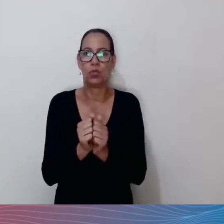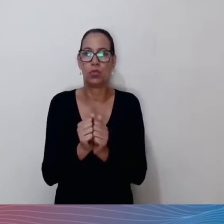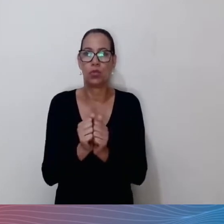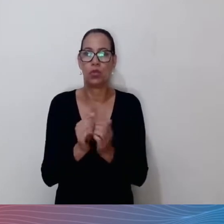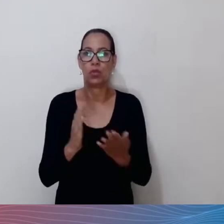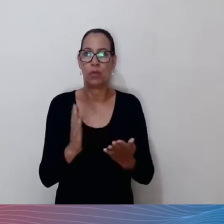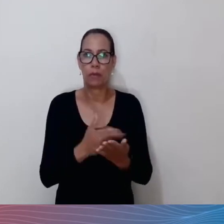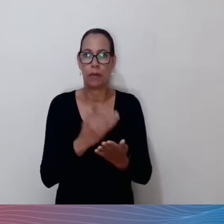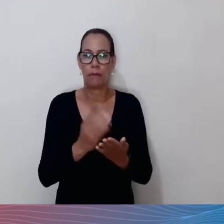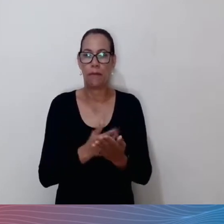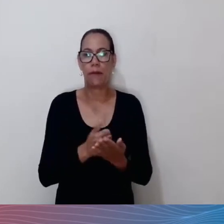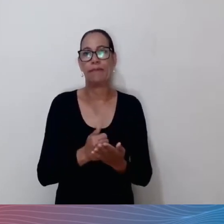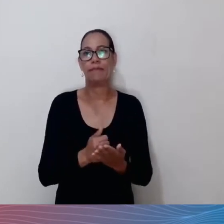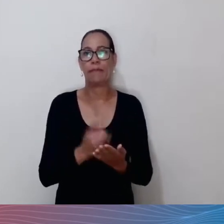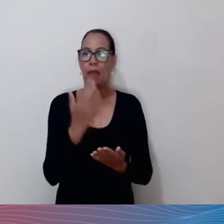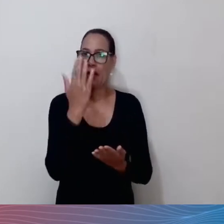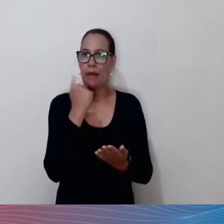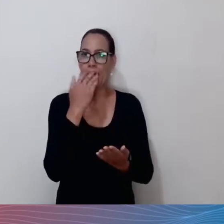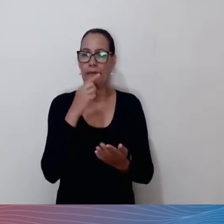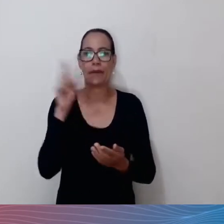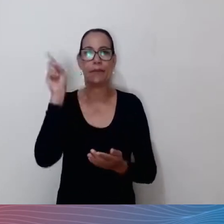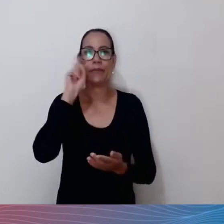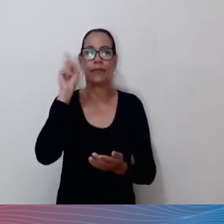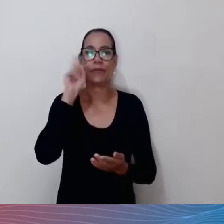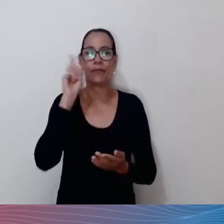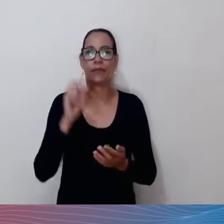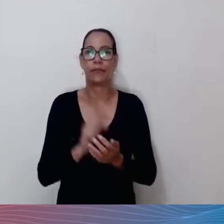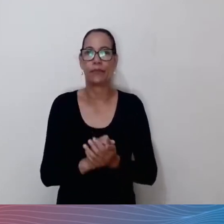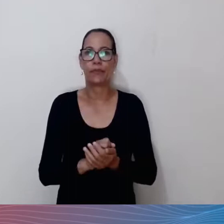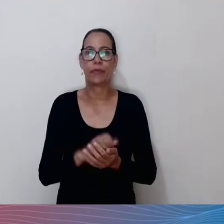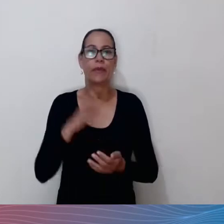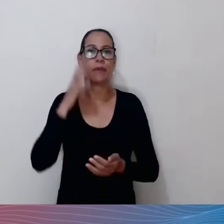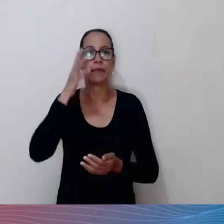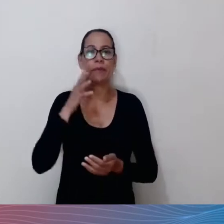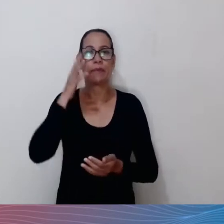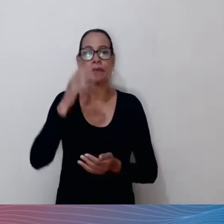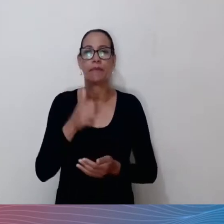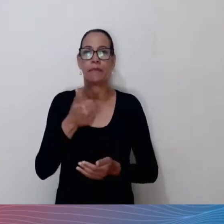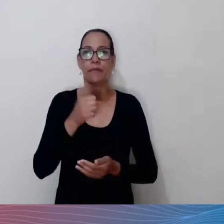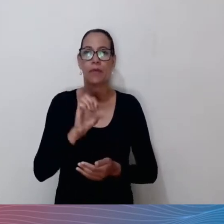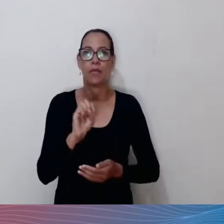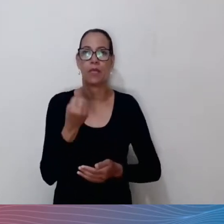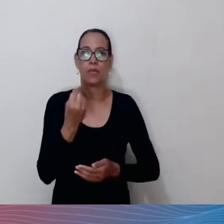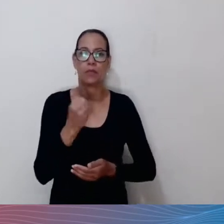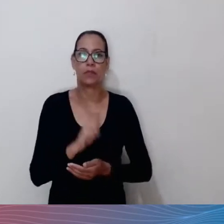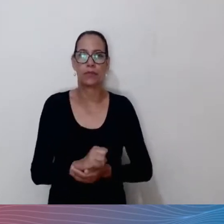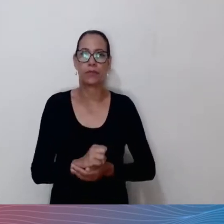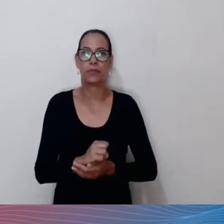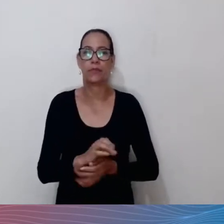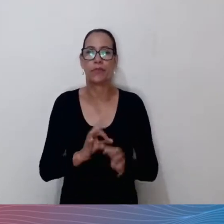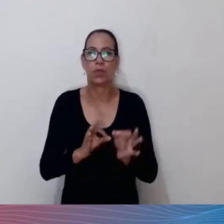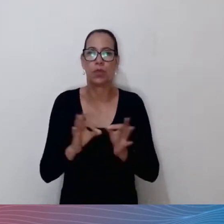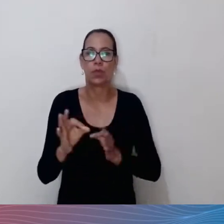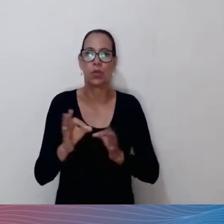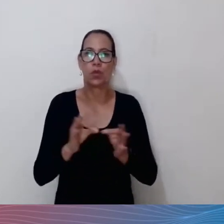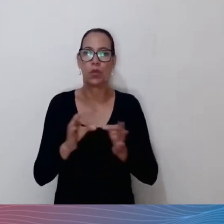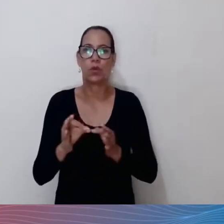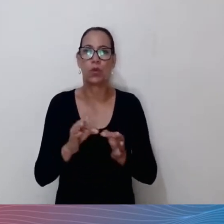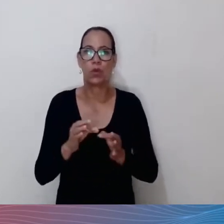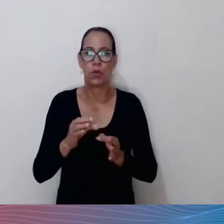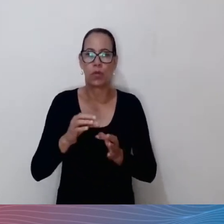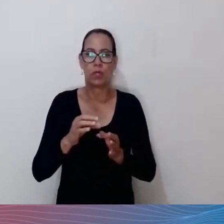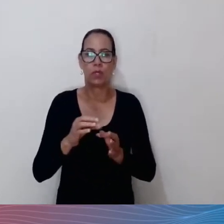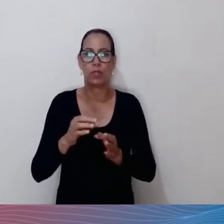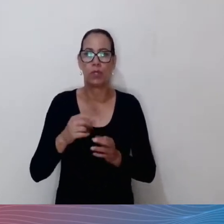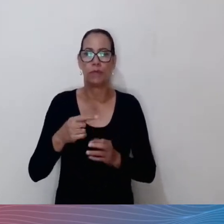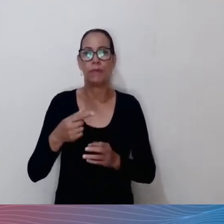Mensagem 18. O aperfeiçoamento dos santos para a obra do